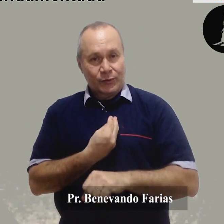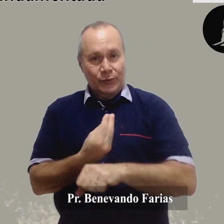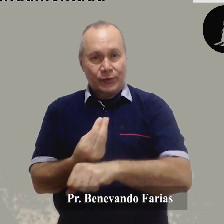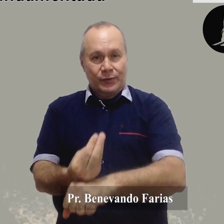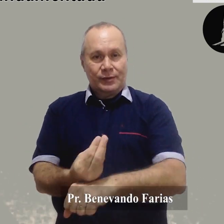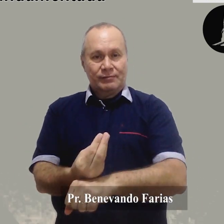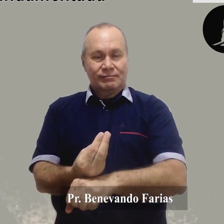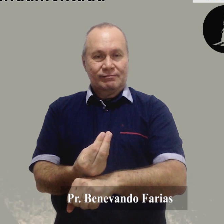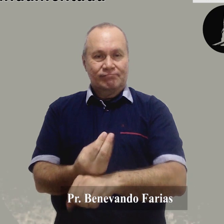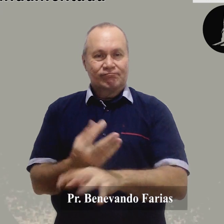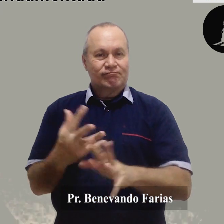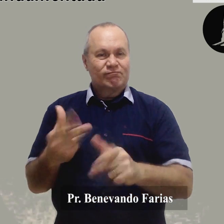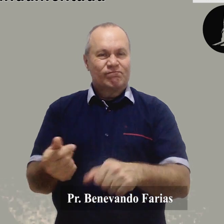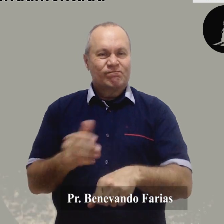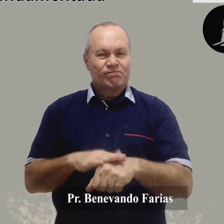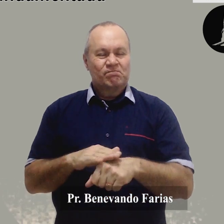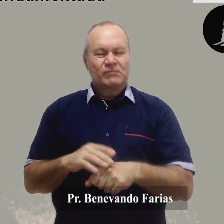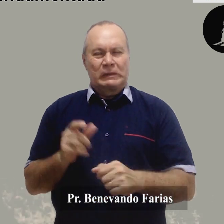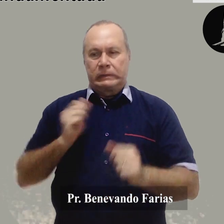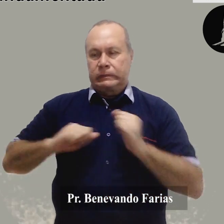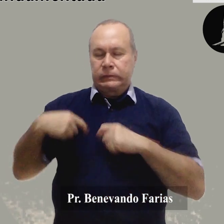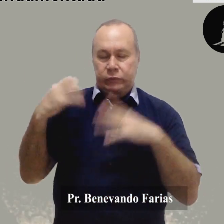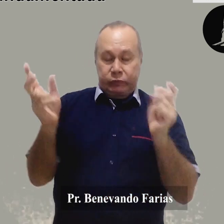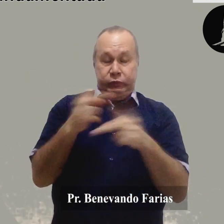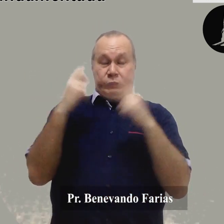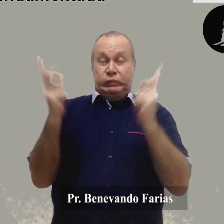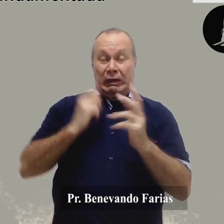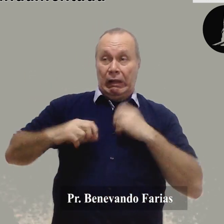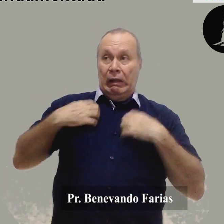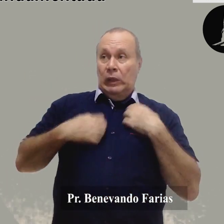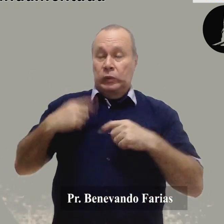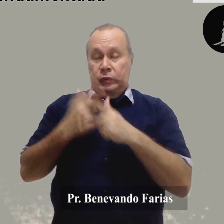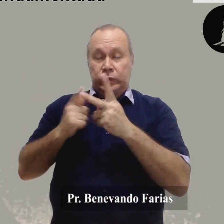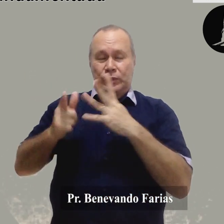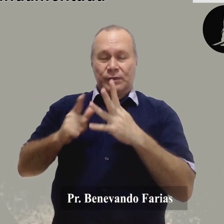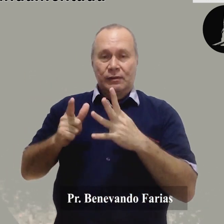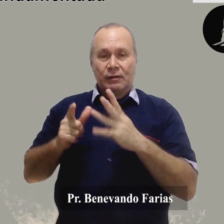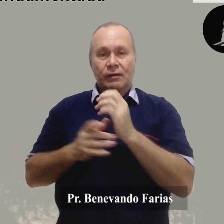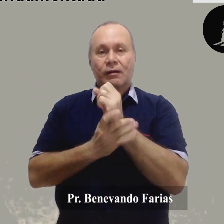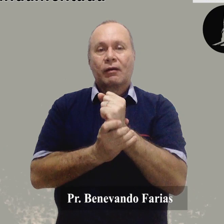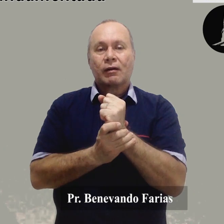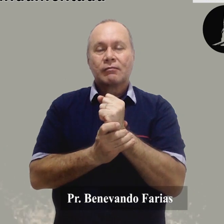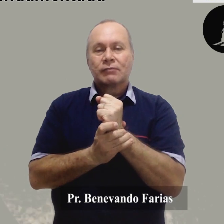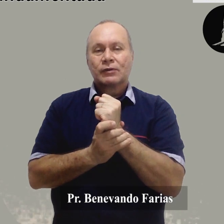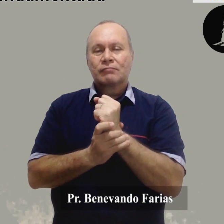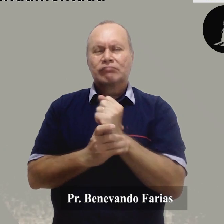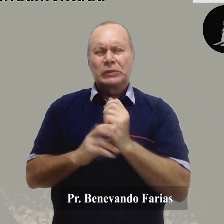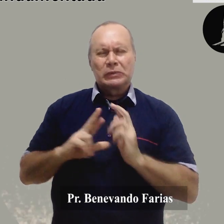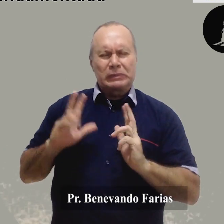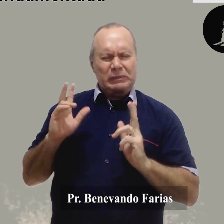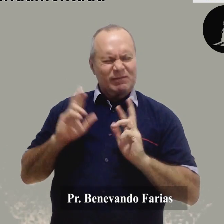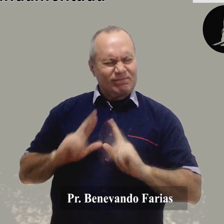o fundamento da igreja. Na hora da tempestade, na hora da adversidade, o alicerce